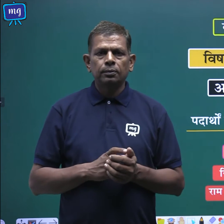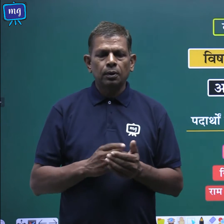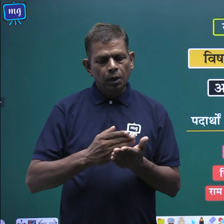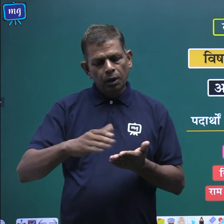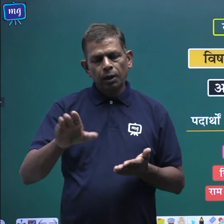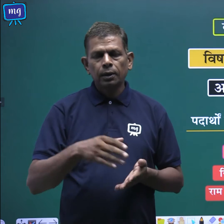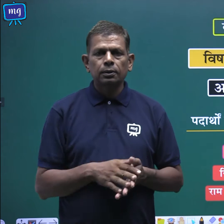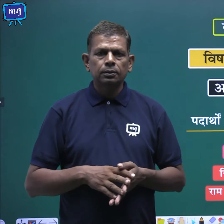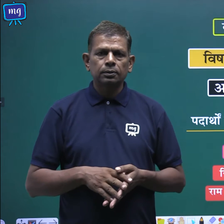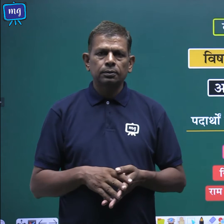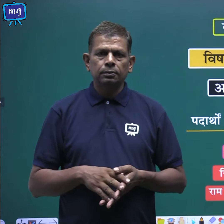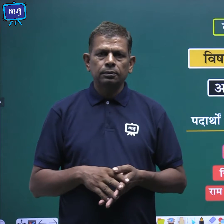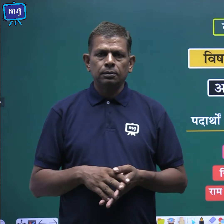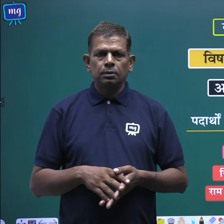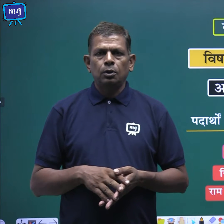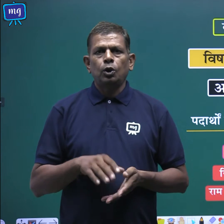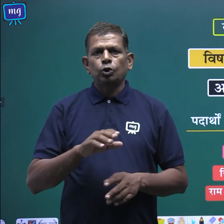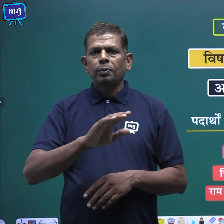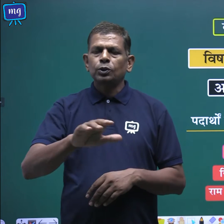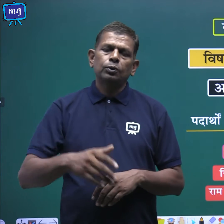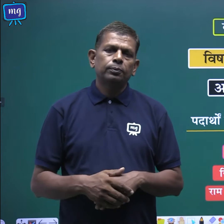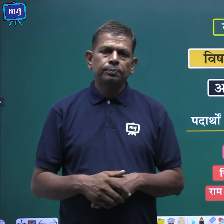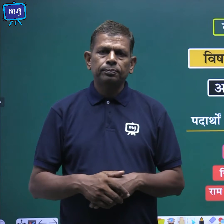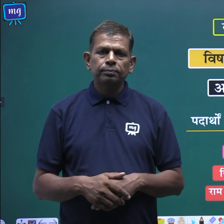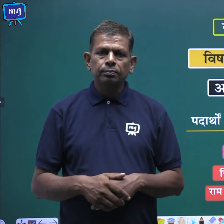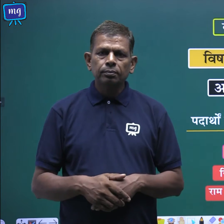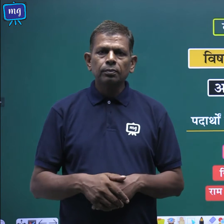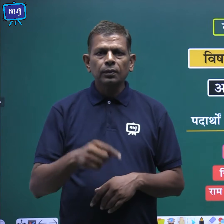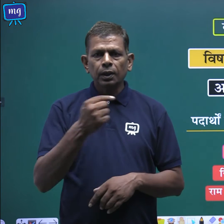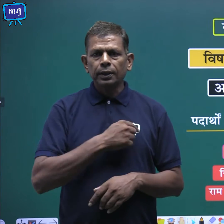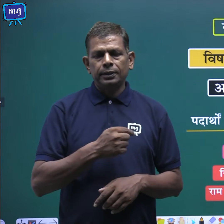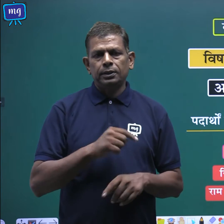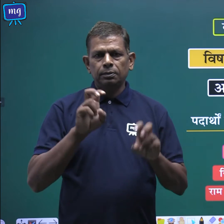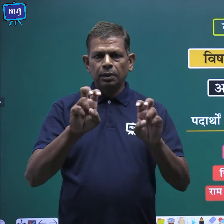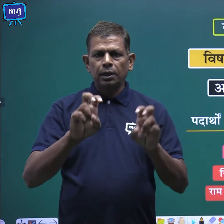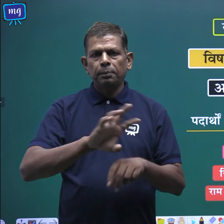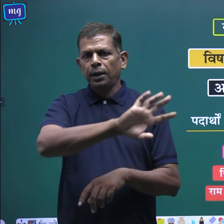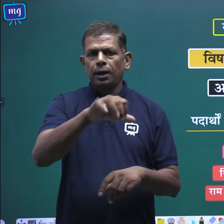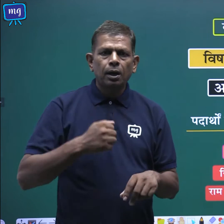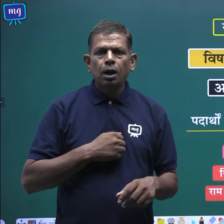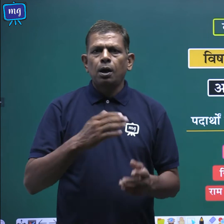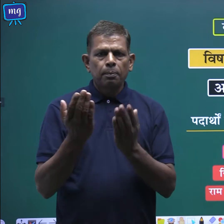अलग करता है। तो बच्चों, इस पाठ में हम पढ़ेंगे